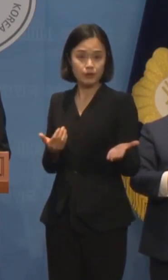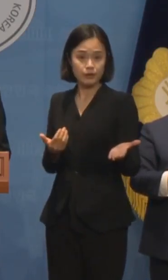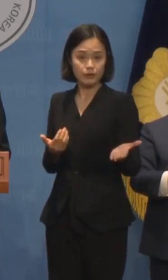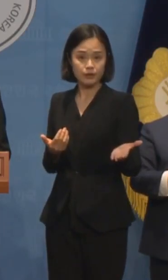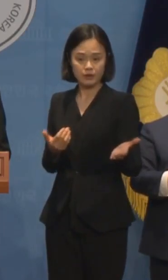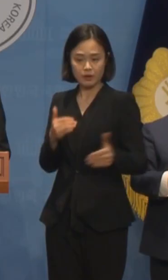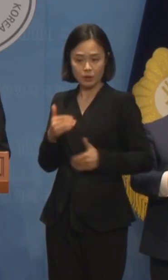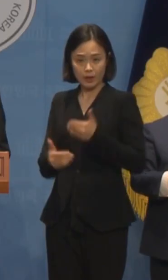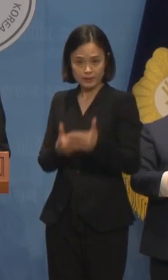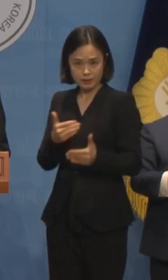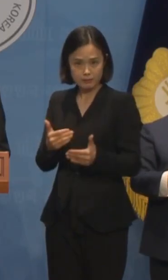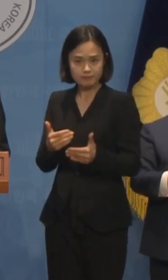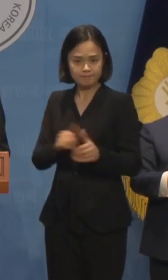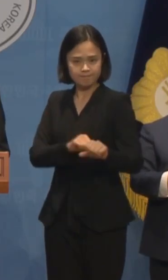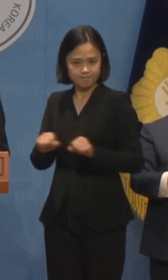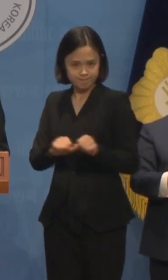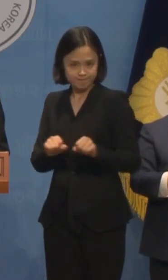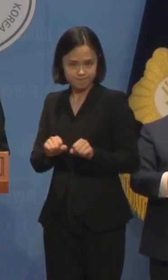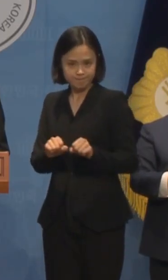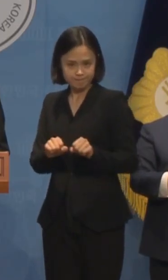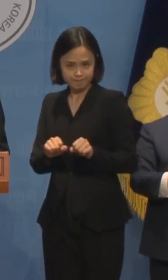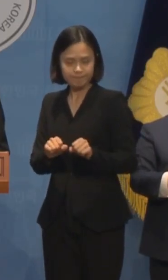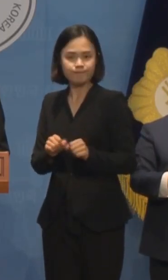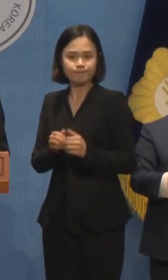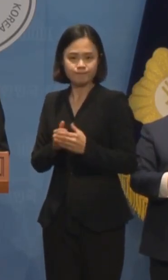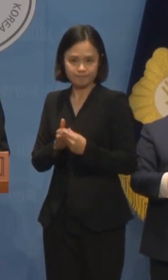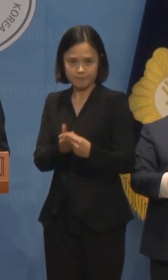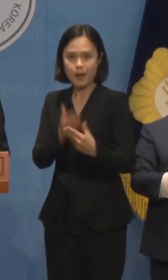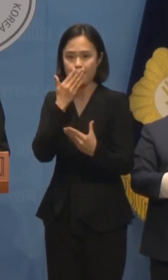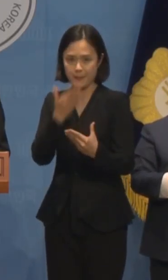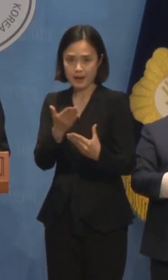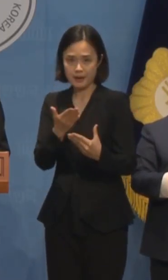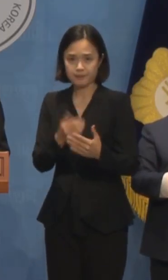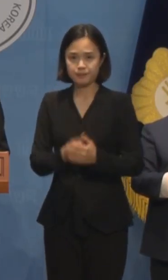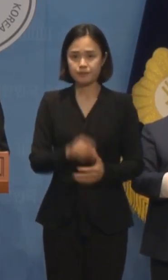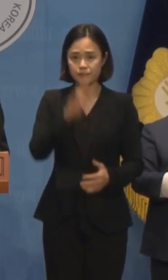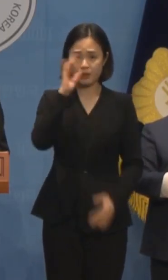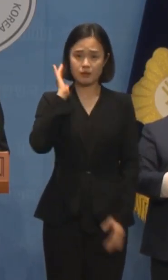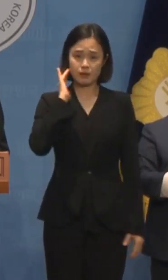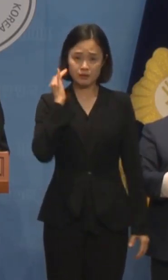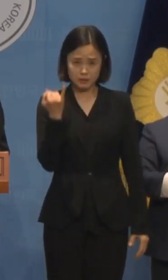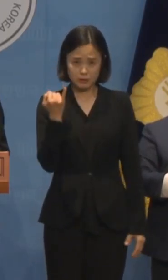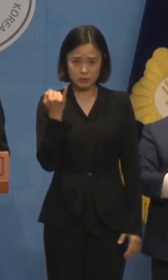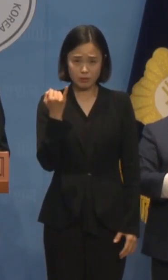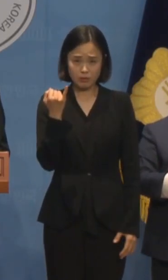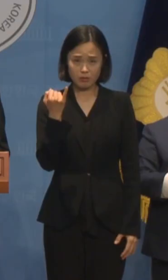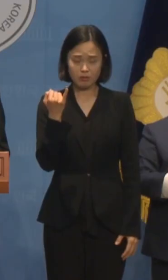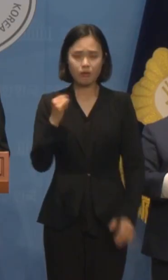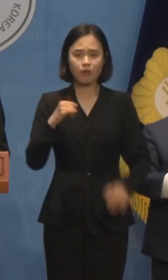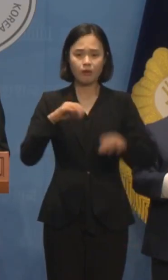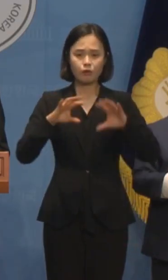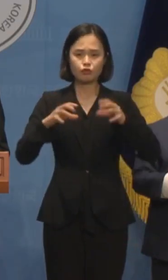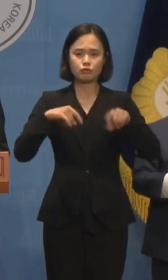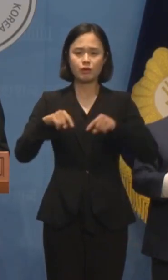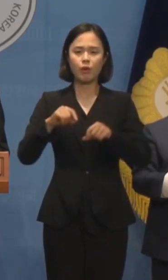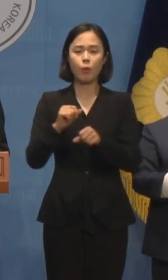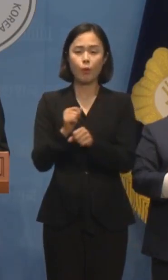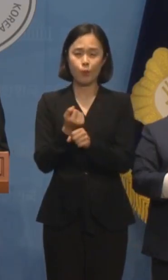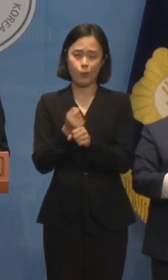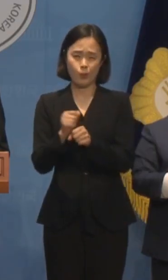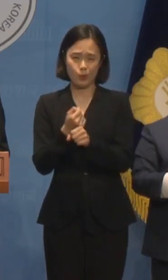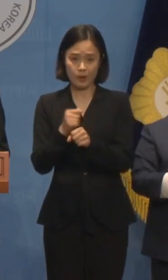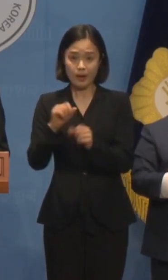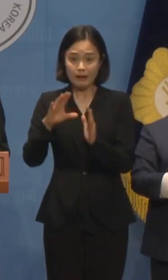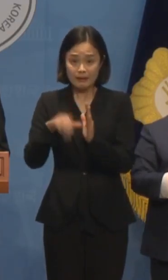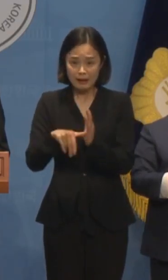과정을 주도할 수 있어 박근혜 대통령 탄핵 정국을 주도하지 못했던 과거를 반복하지 않고 국민적